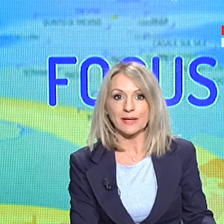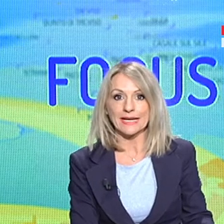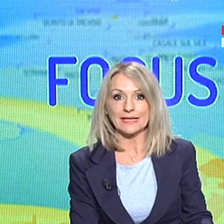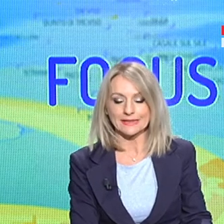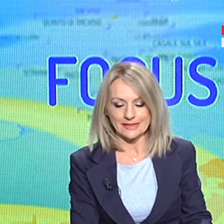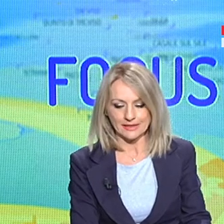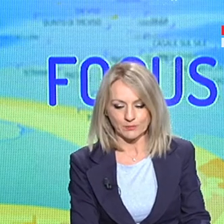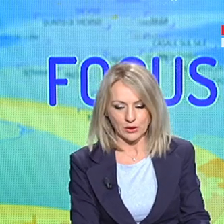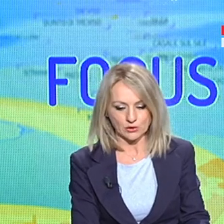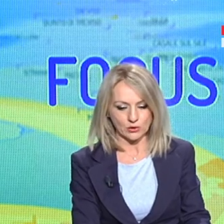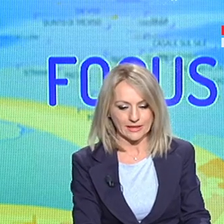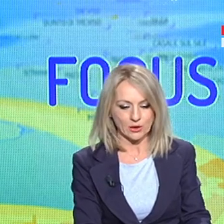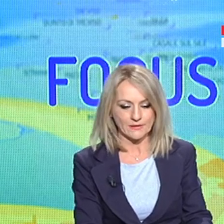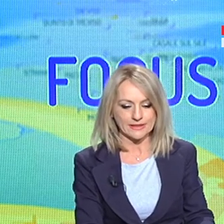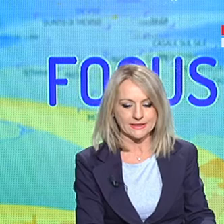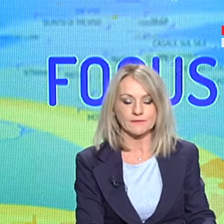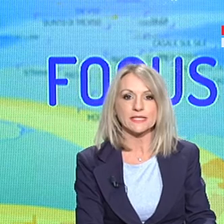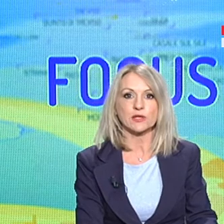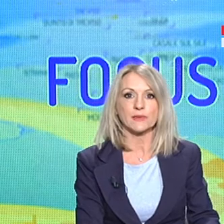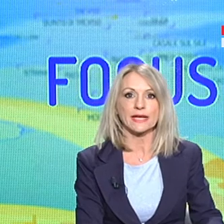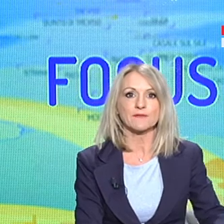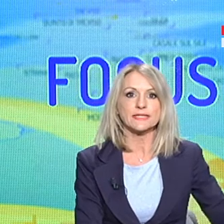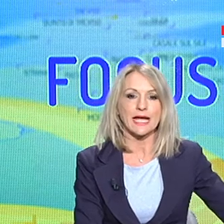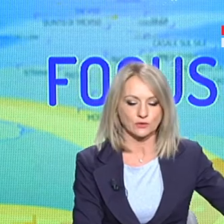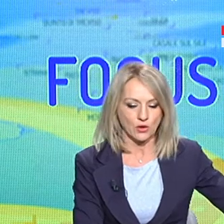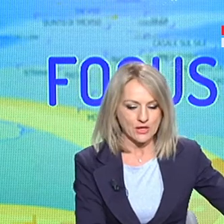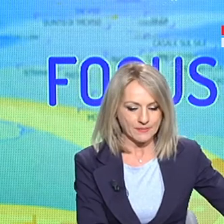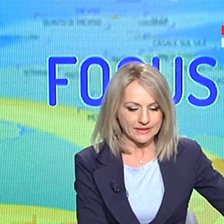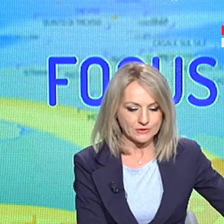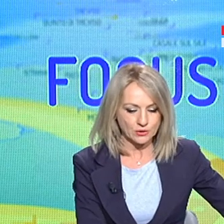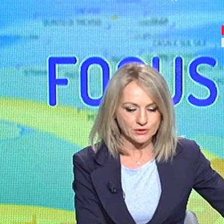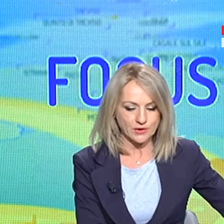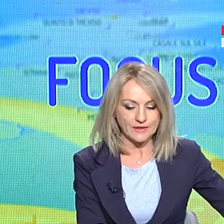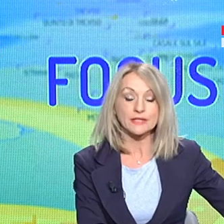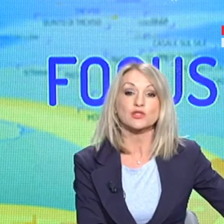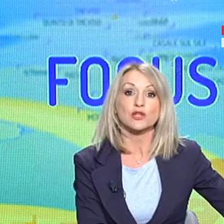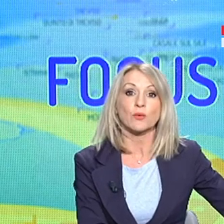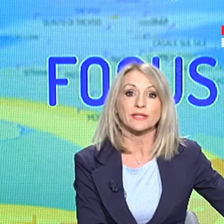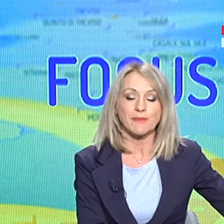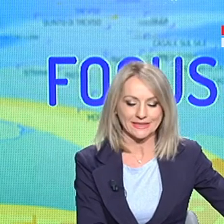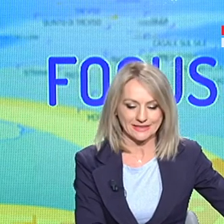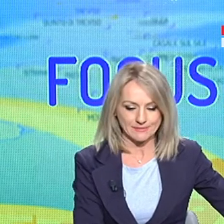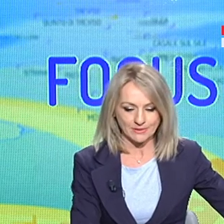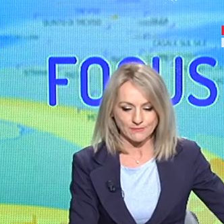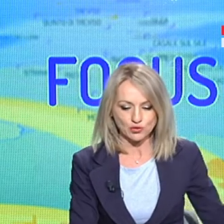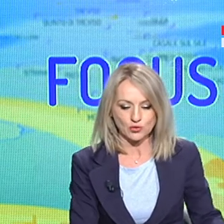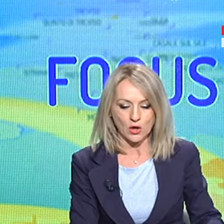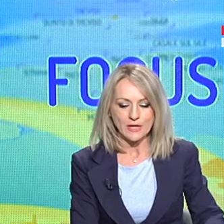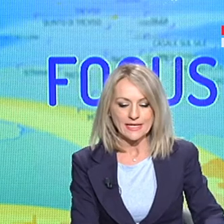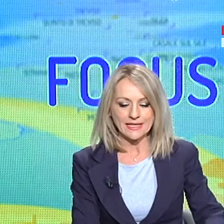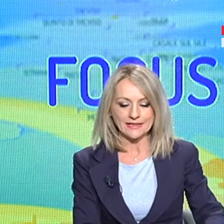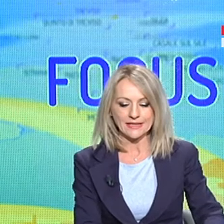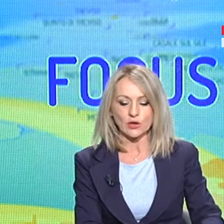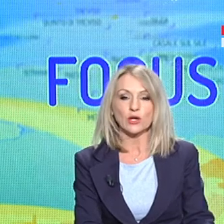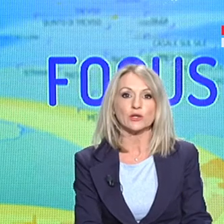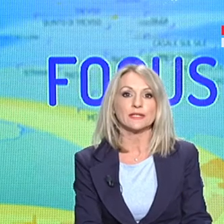non parlare dell'aeroporto Canova di Treviso, perché è fissato per le 12.25 di martedì 1 giugno